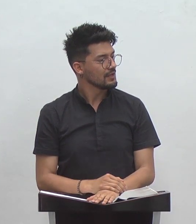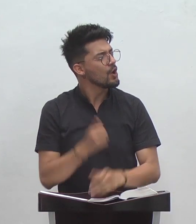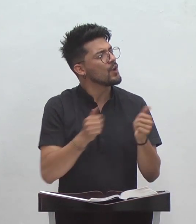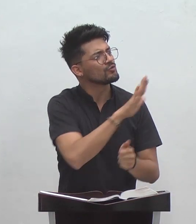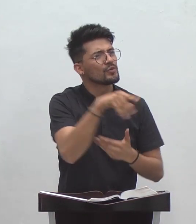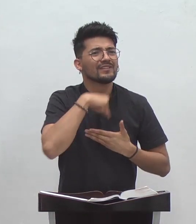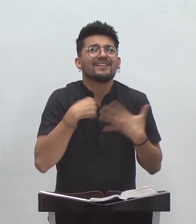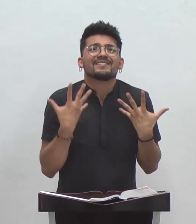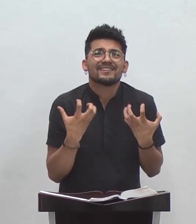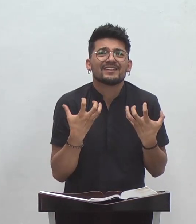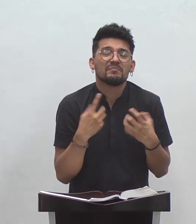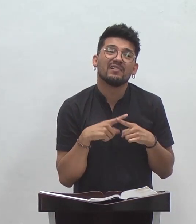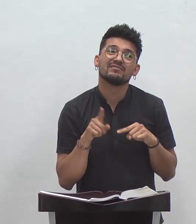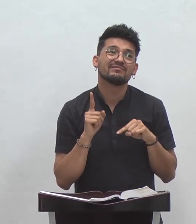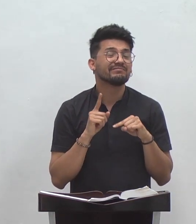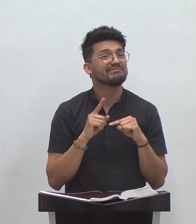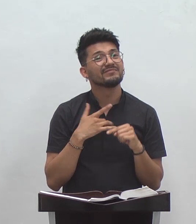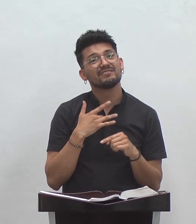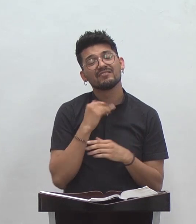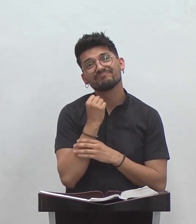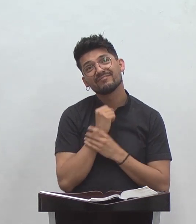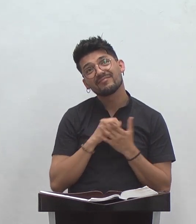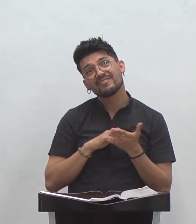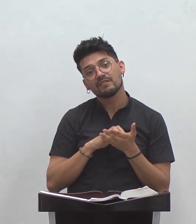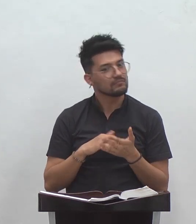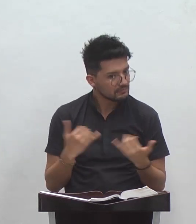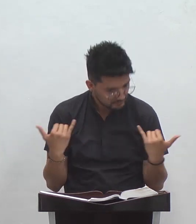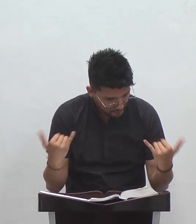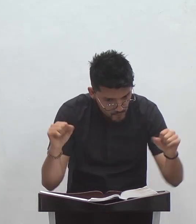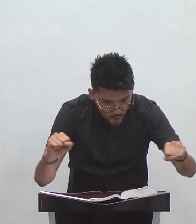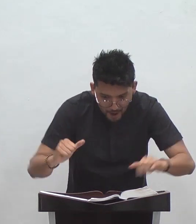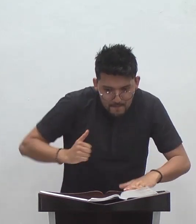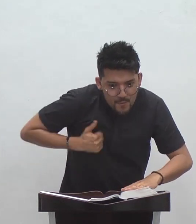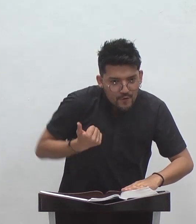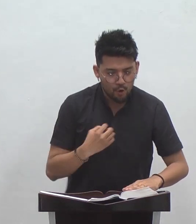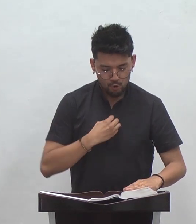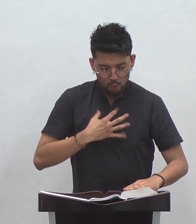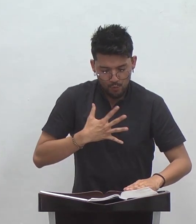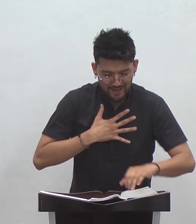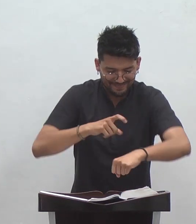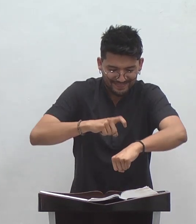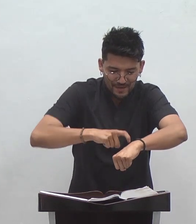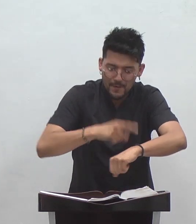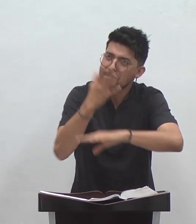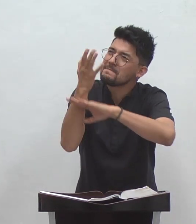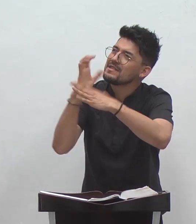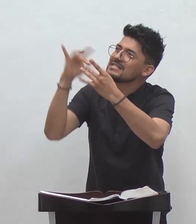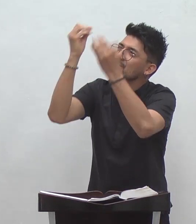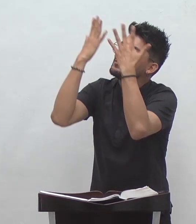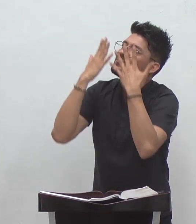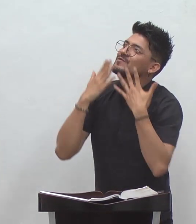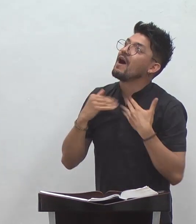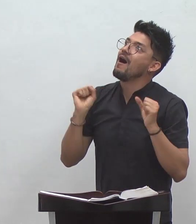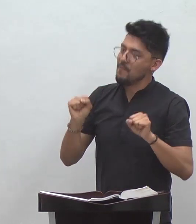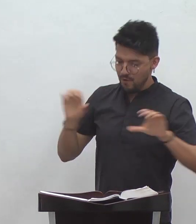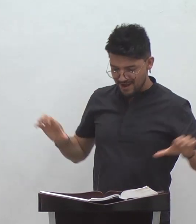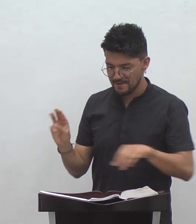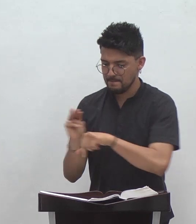servir. Si usted tiene el anhelo, pero se siente frustrado y debilitado, este es el tiempo, es la oportunidad que pidan la llenura